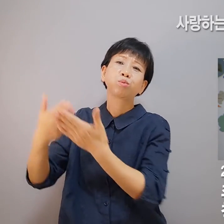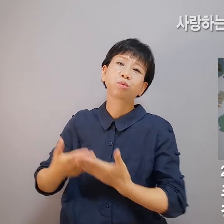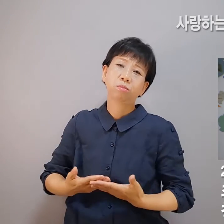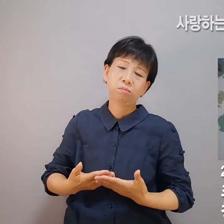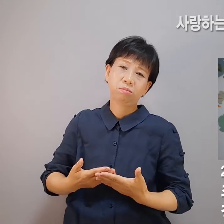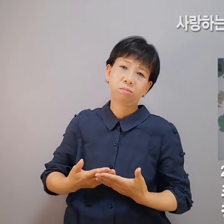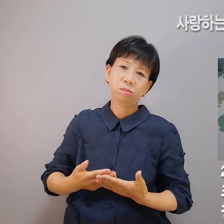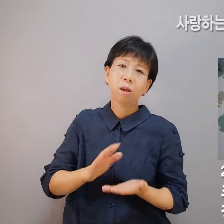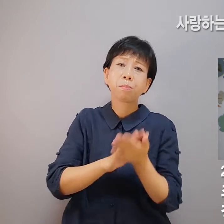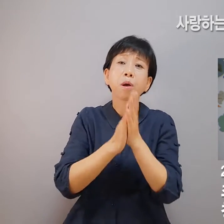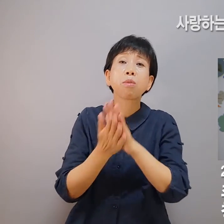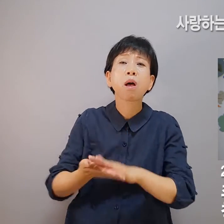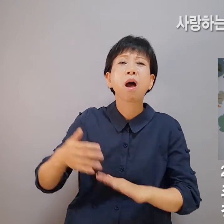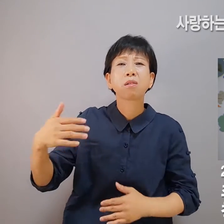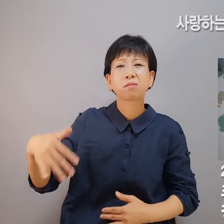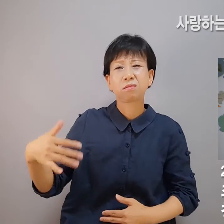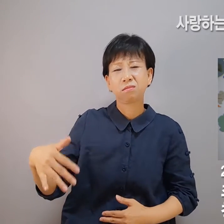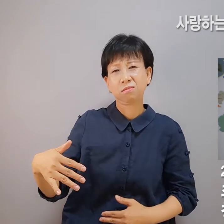변화는 되지 않았지만